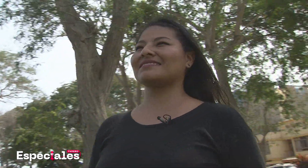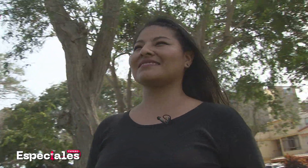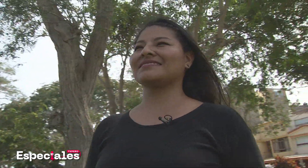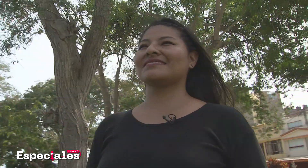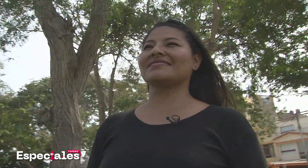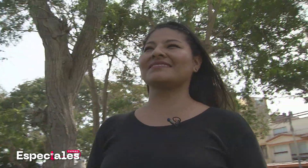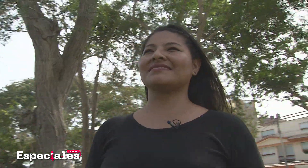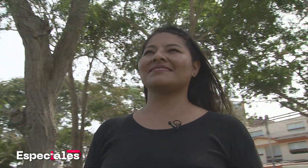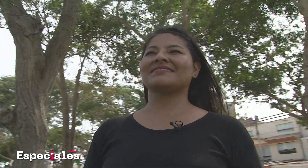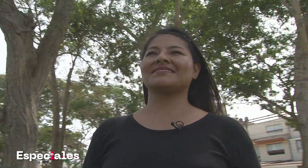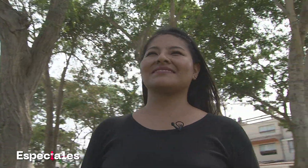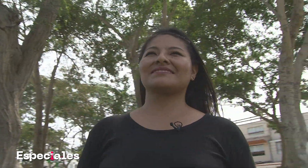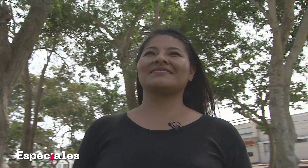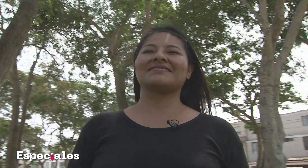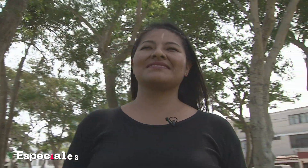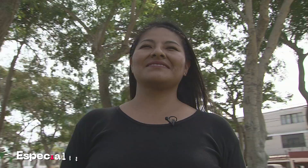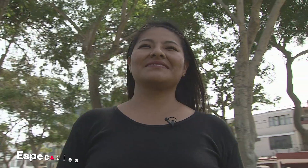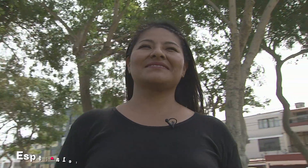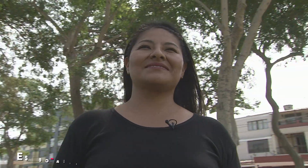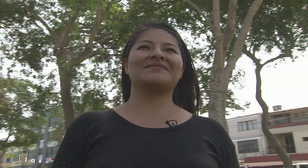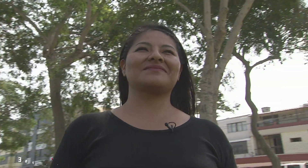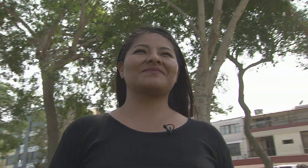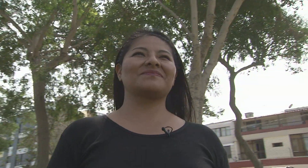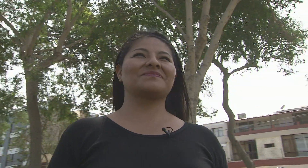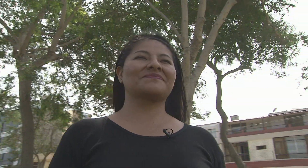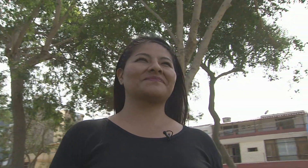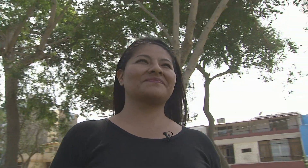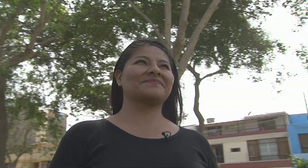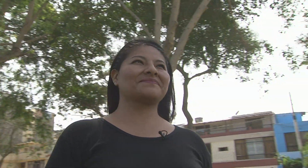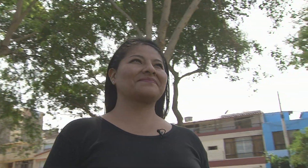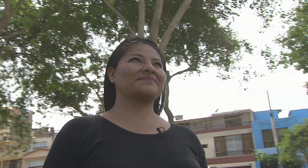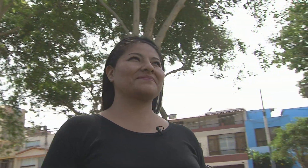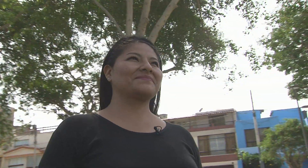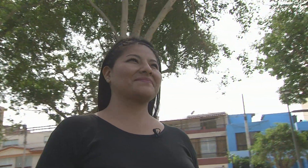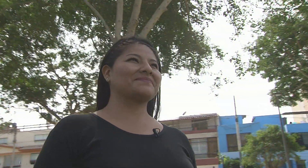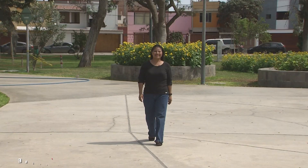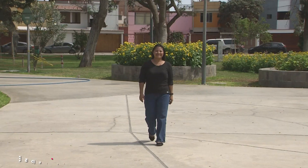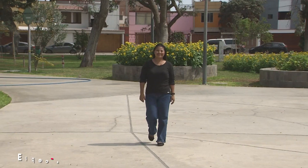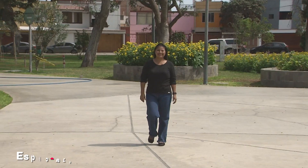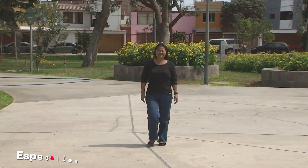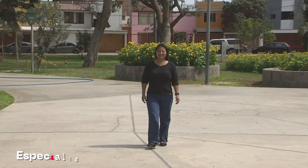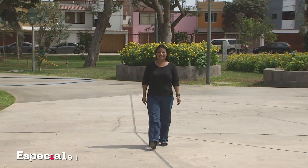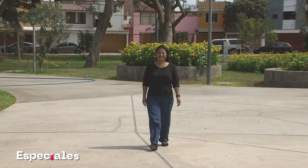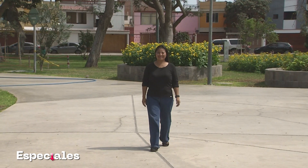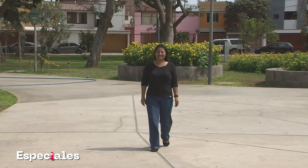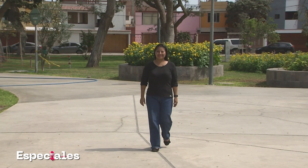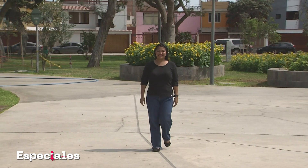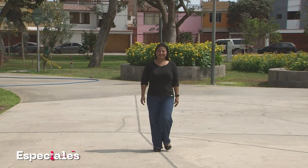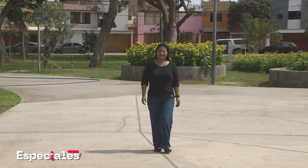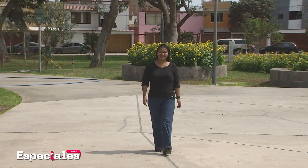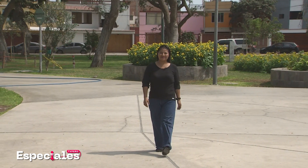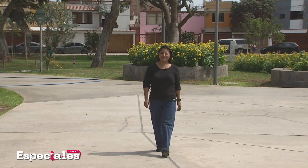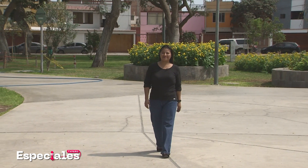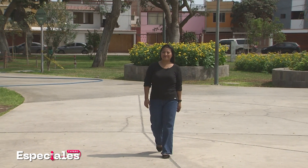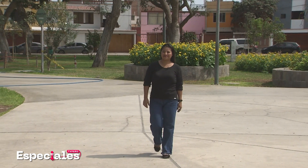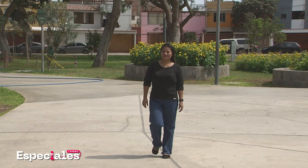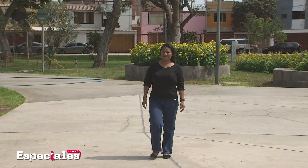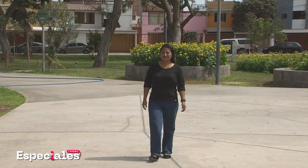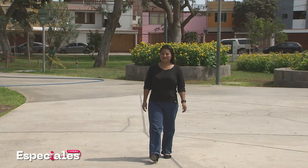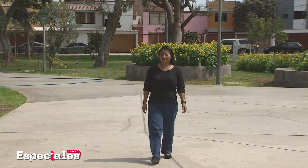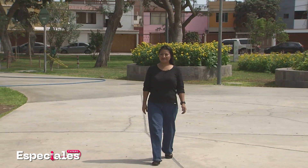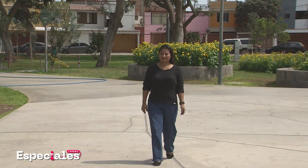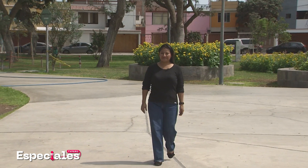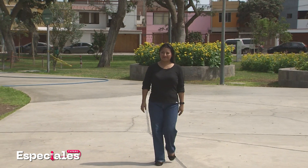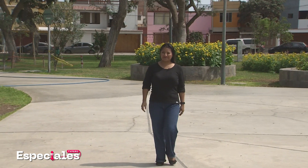se ha sumado a esa gran labor de comunicar a las personas sordas es Betsy. Es la intérprete de lengua de señas, a